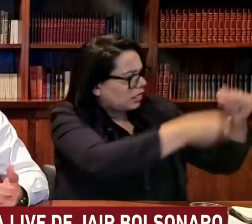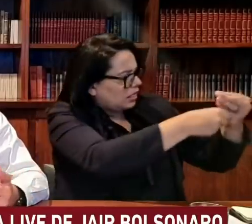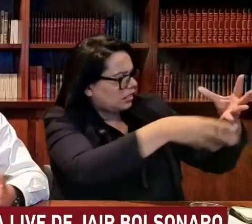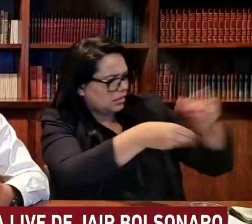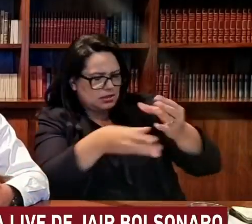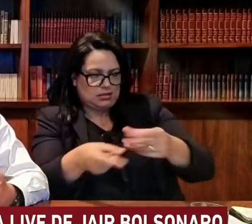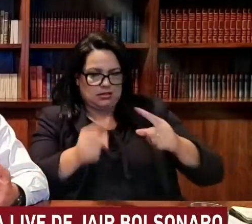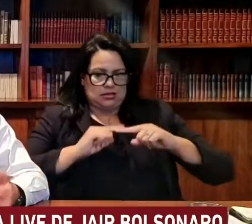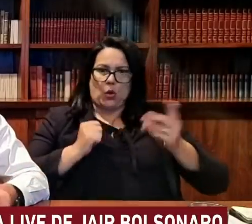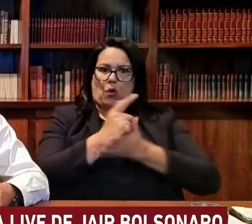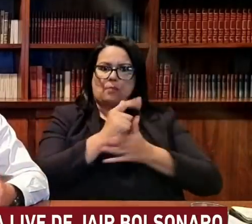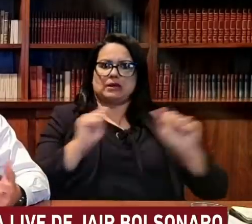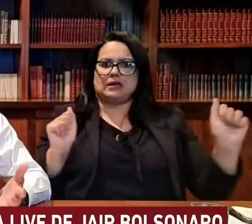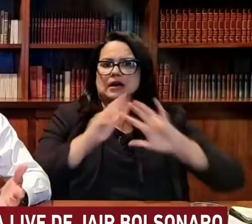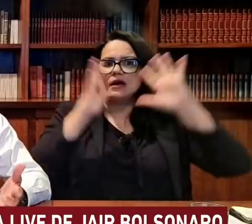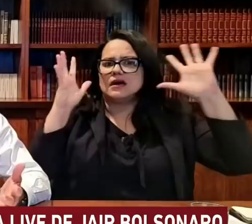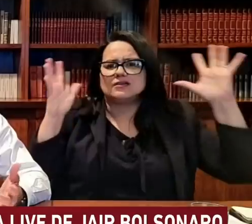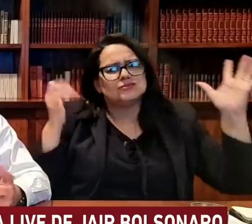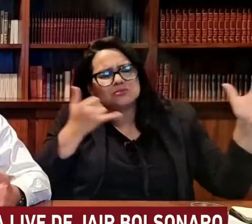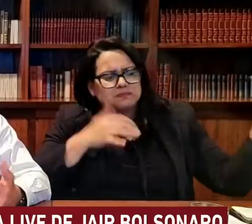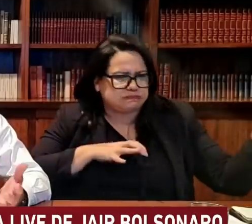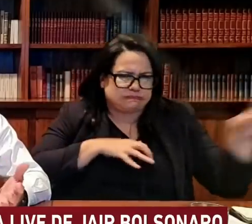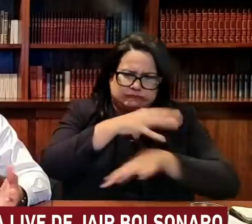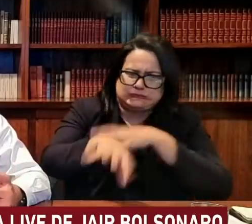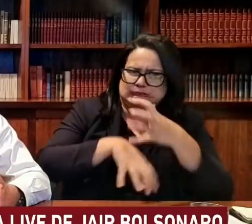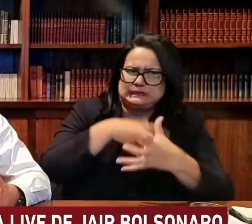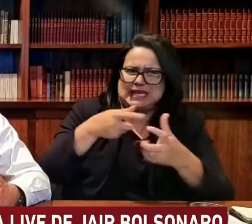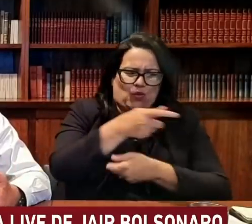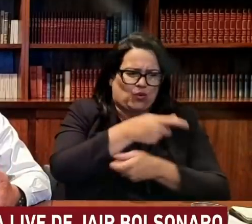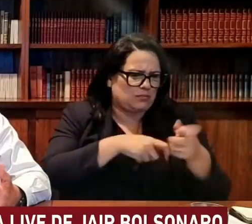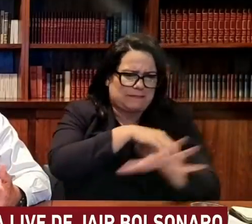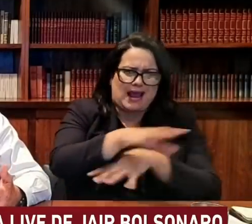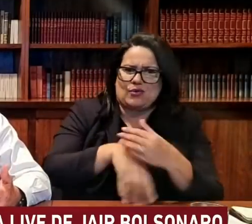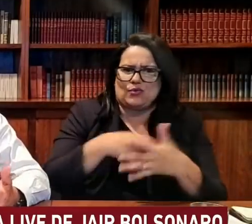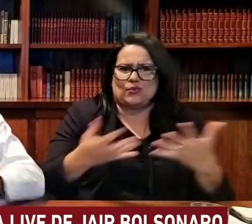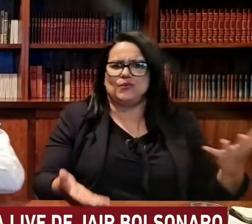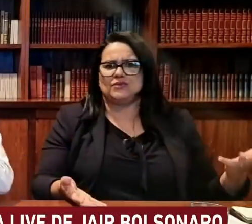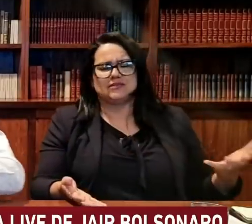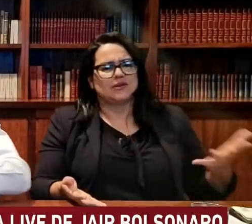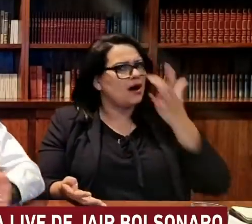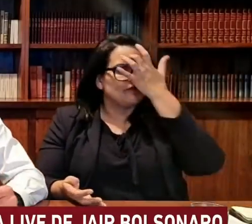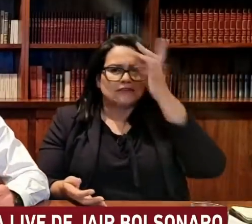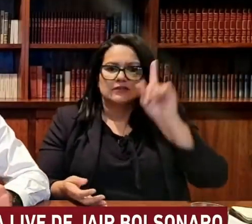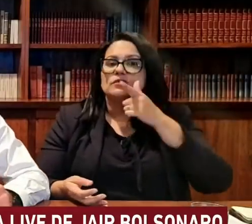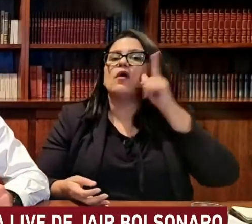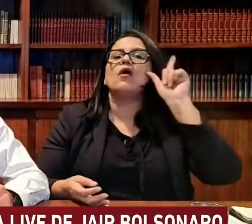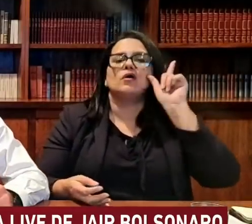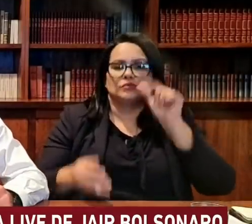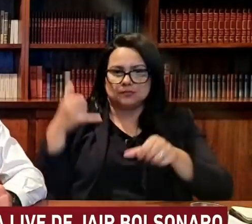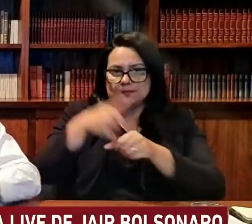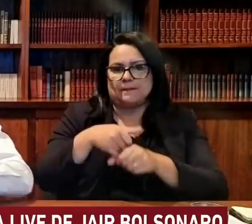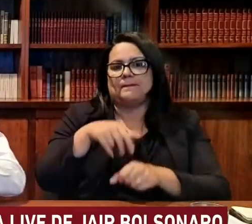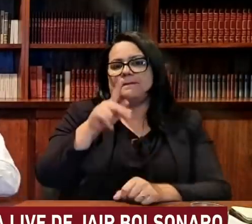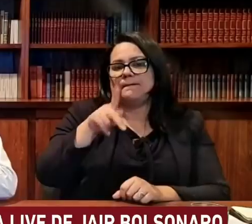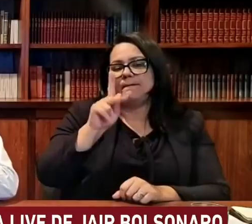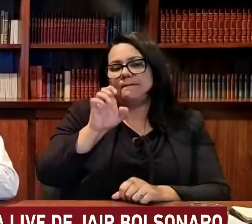caro. Isso aí desarruma a economia. Não é fácil. Mas ontem o petróleo caiu 12% lá